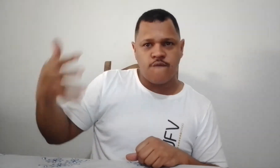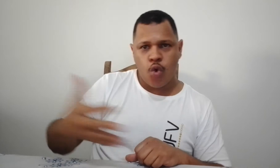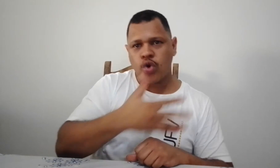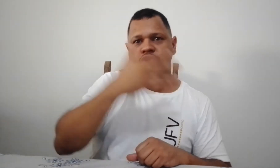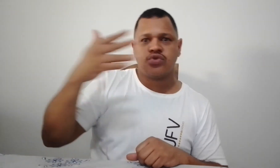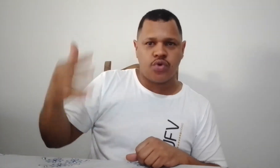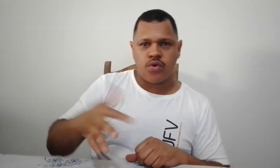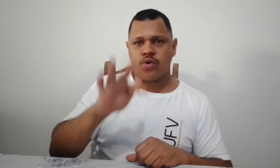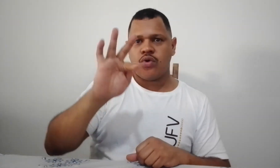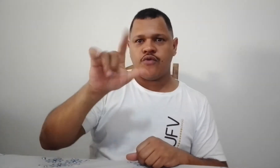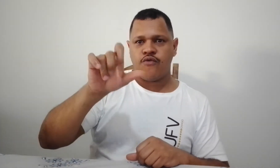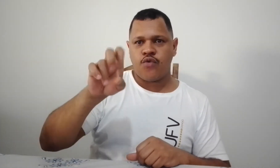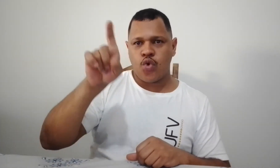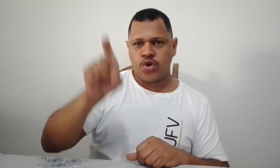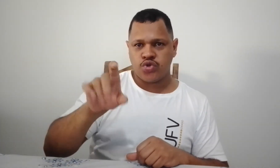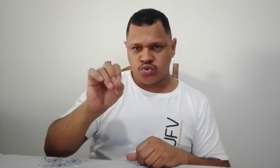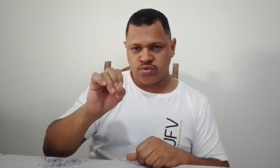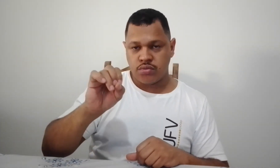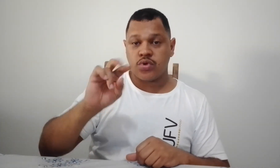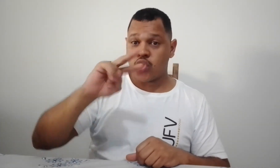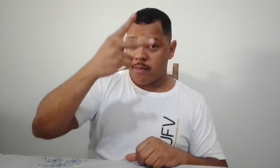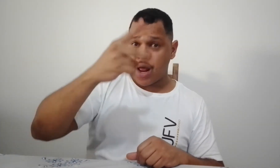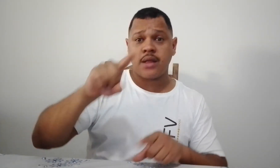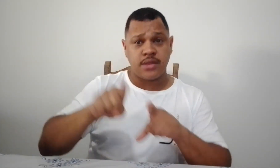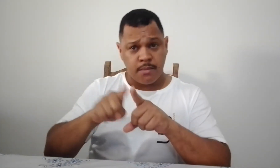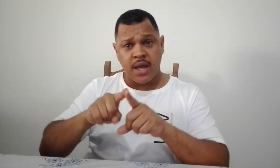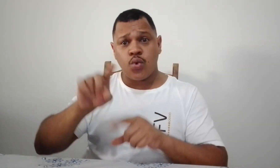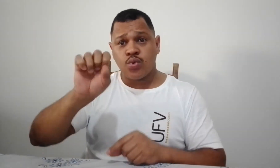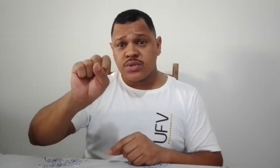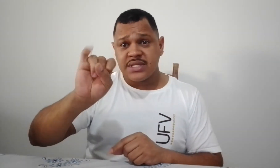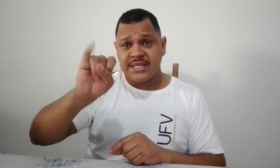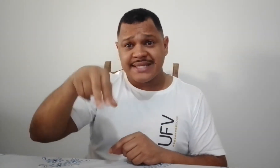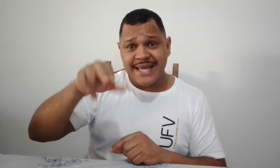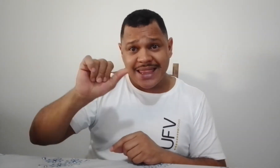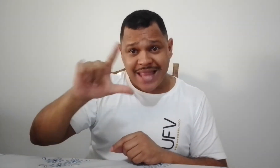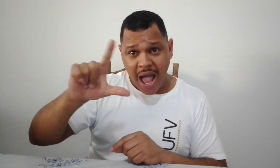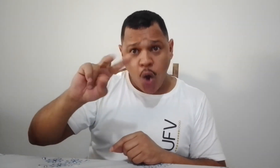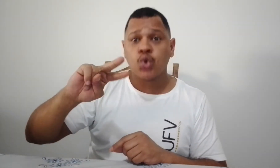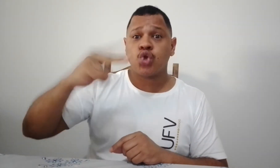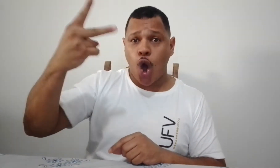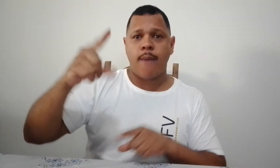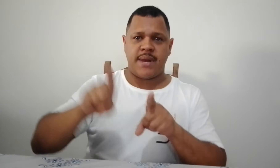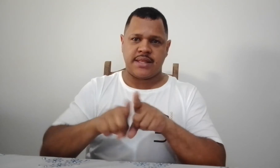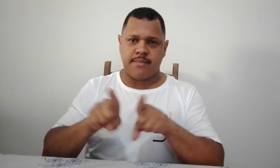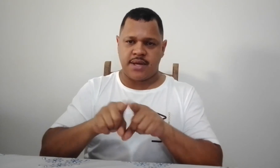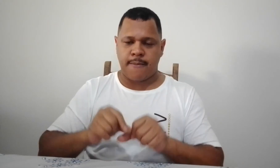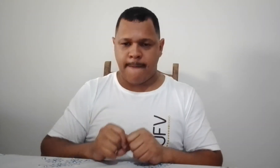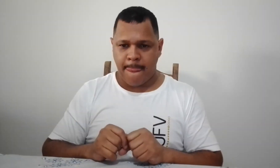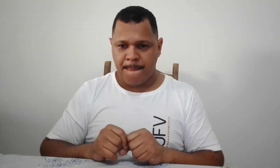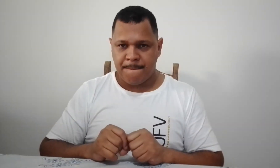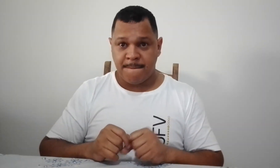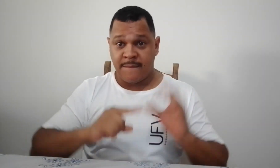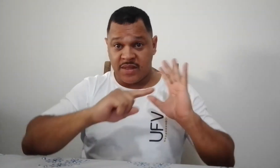vermelha? Eu dobro a amplitude do sinal. Agora, o que acontece se eu girar o gerador 2 vezes mais